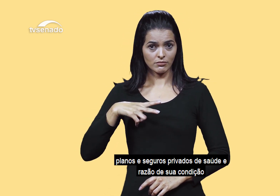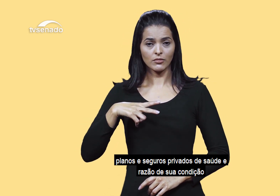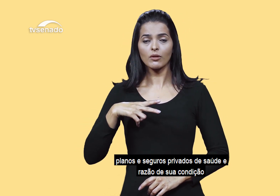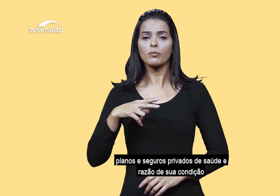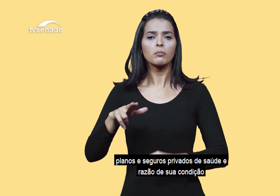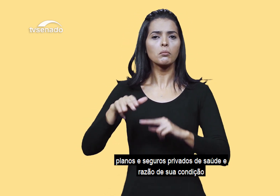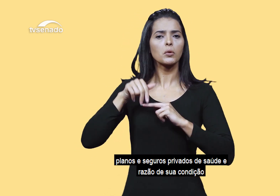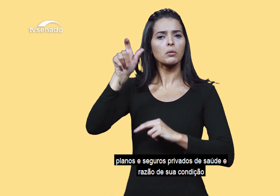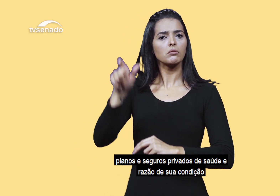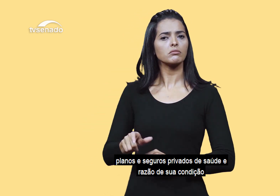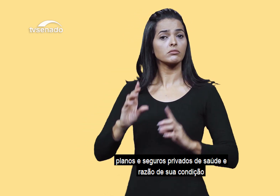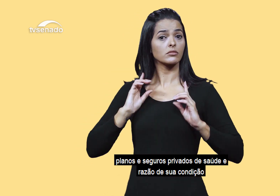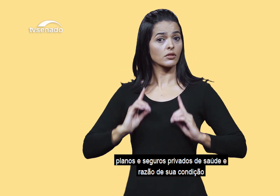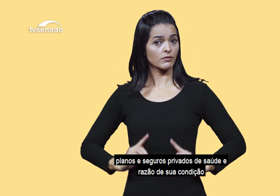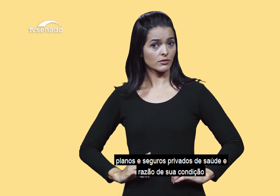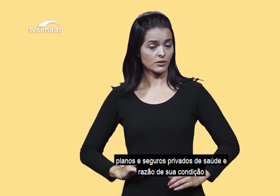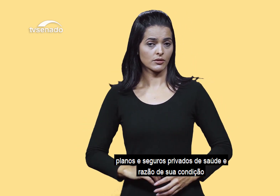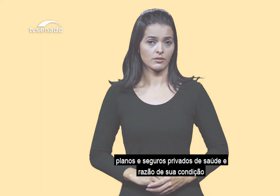sua condição.